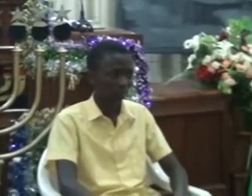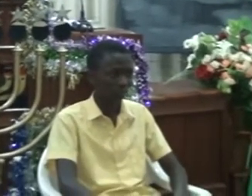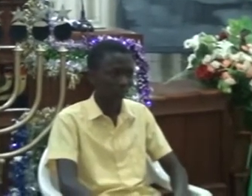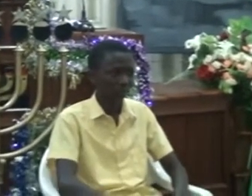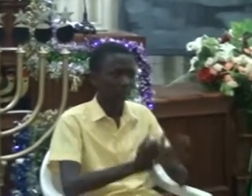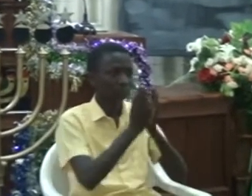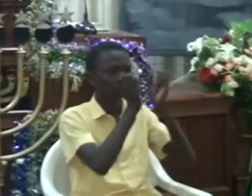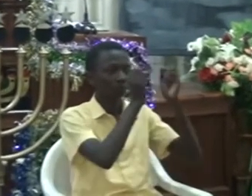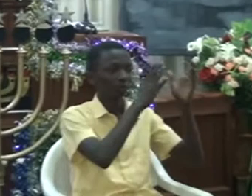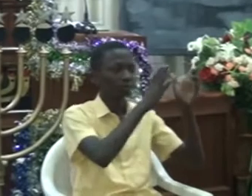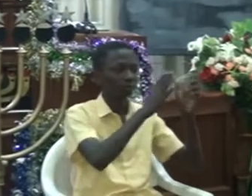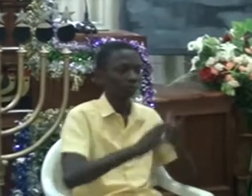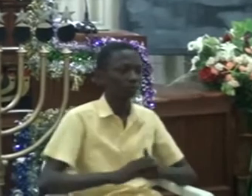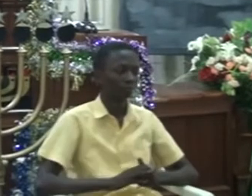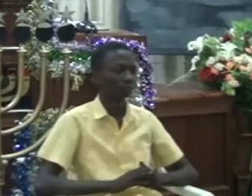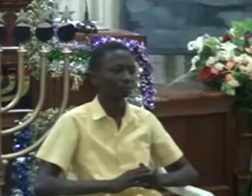Alléluia.